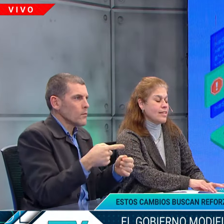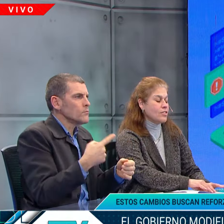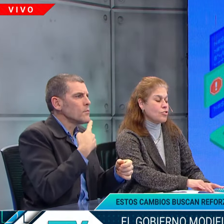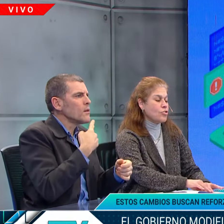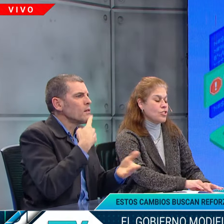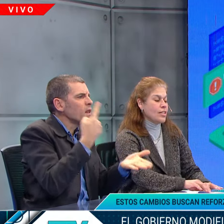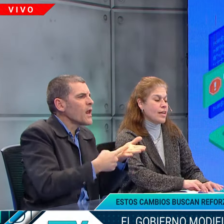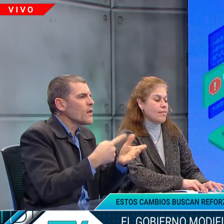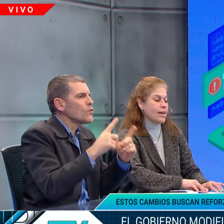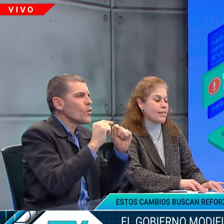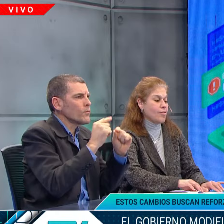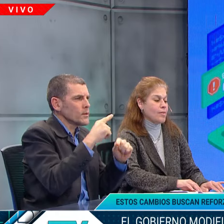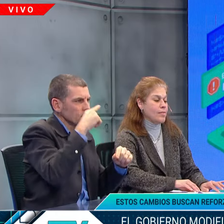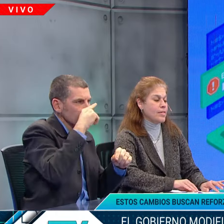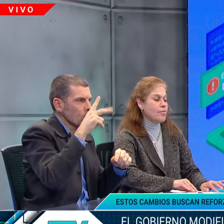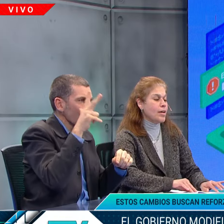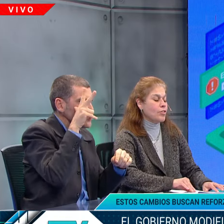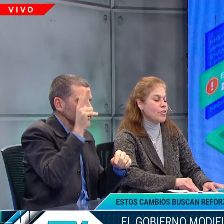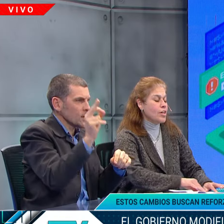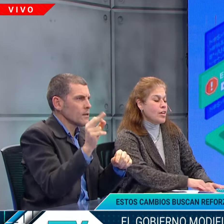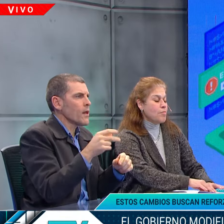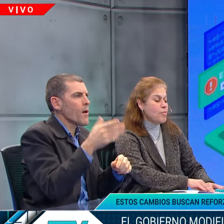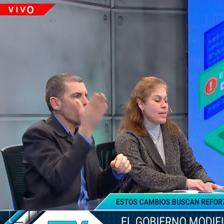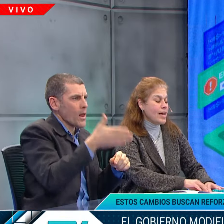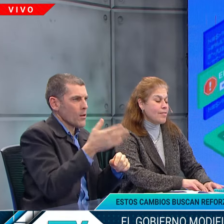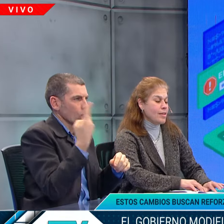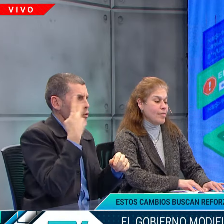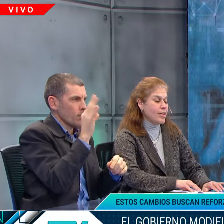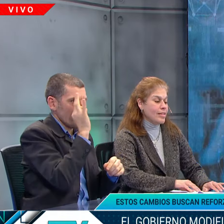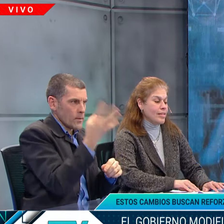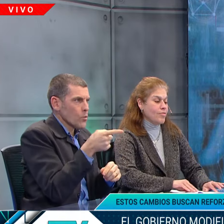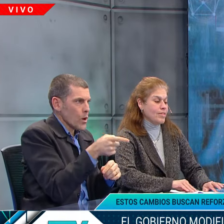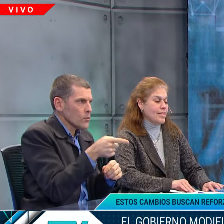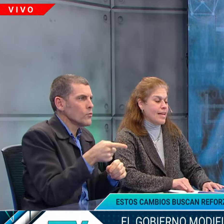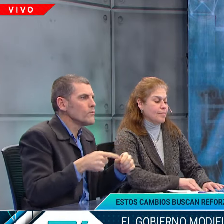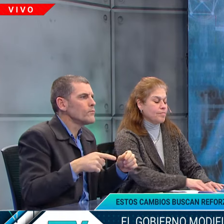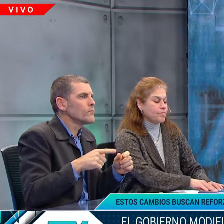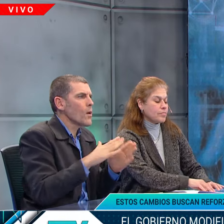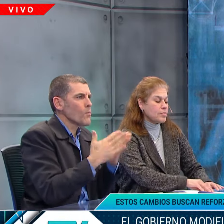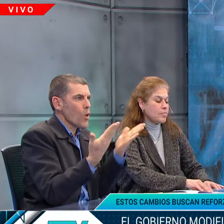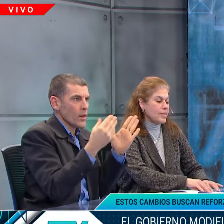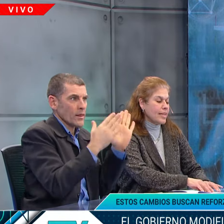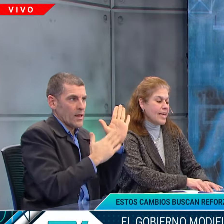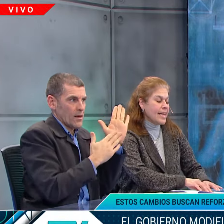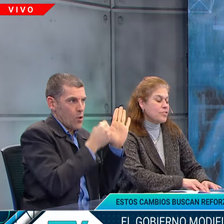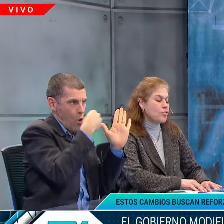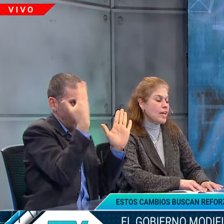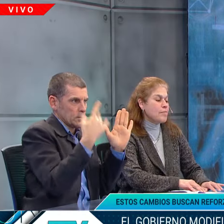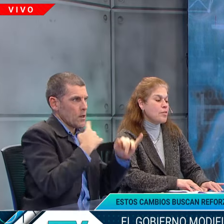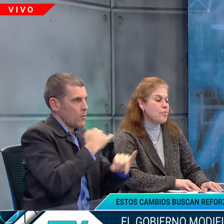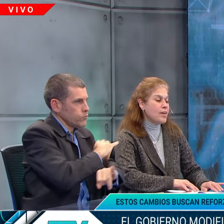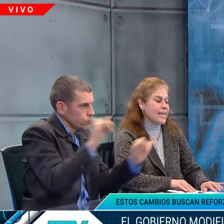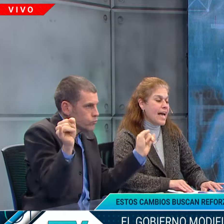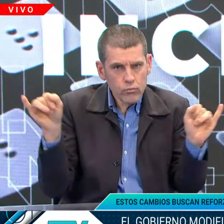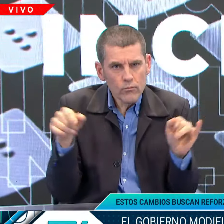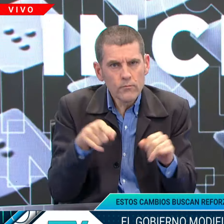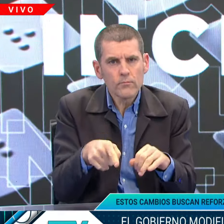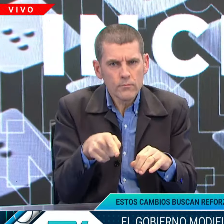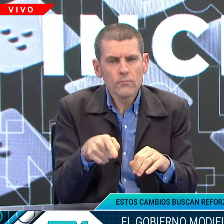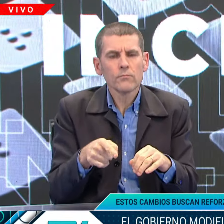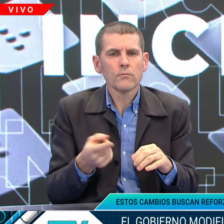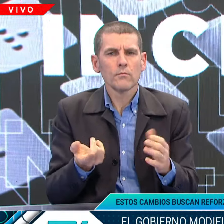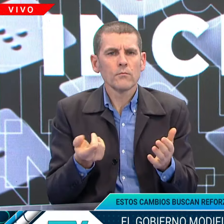780 barra 2024 publicado en el boletín oficial. Estos cambios buscan